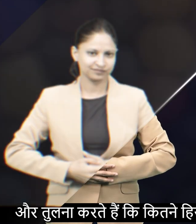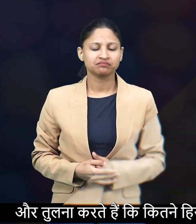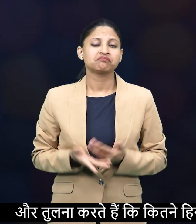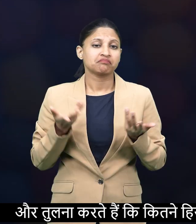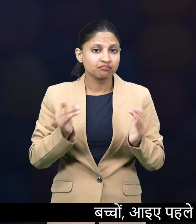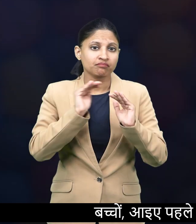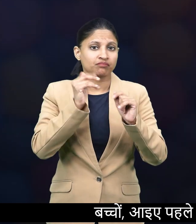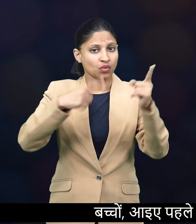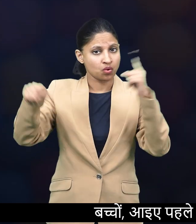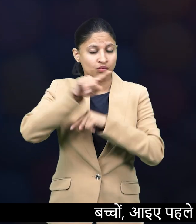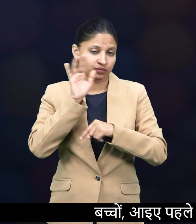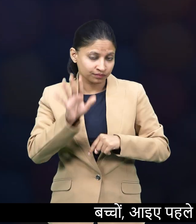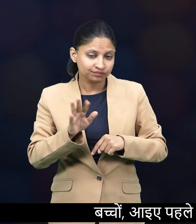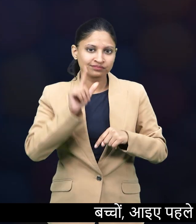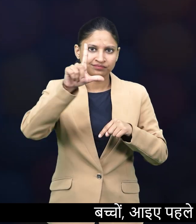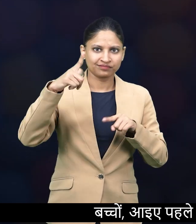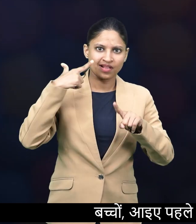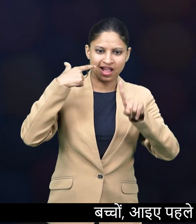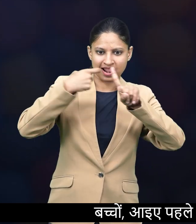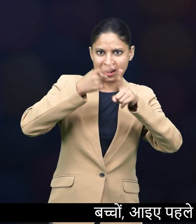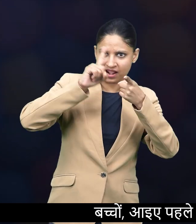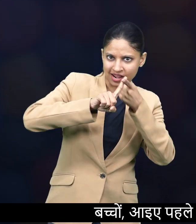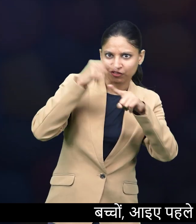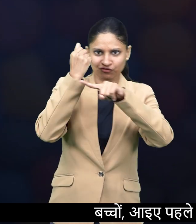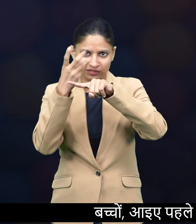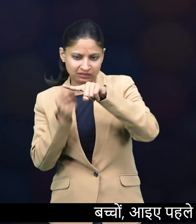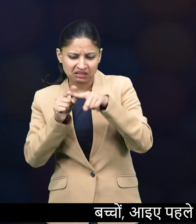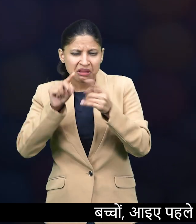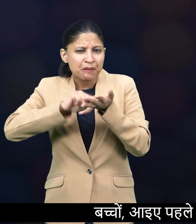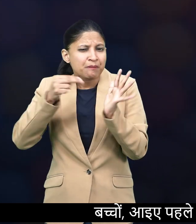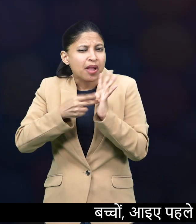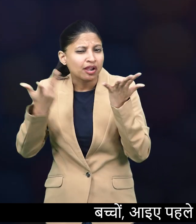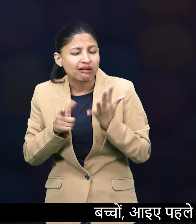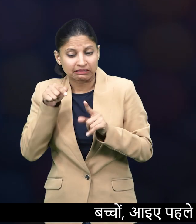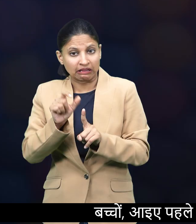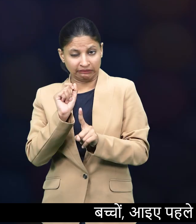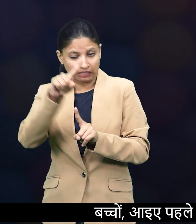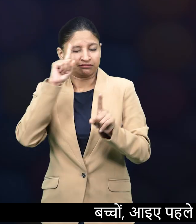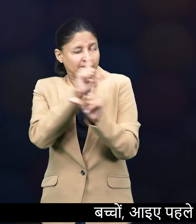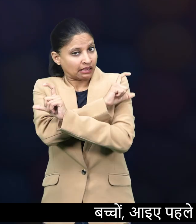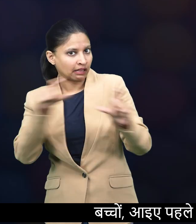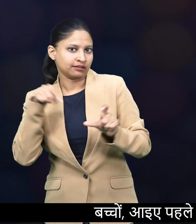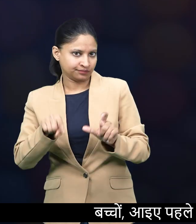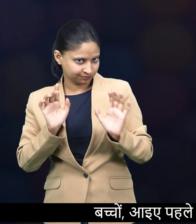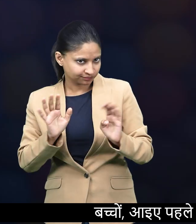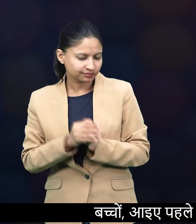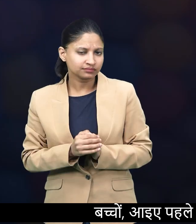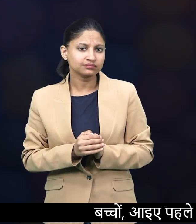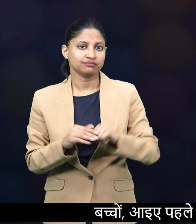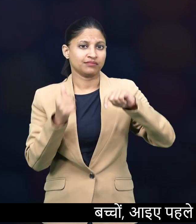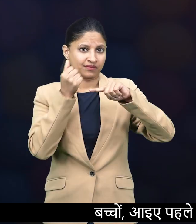हैं। बच्चों, आइए पहले समझते हैं कि समरूप अंश क्या होते हैं।